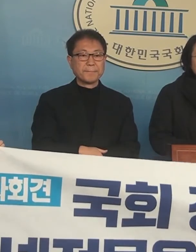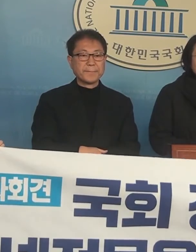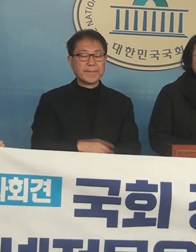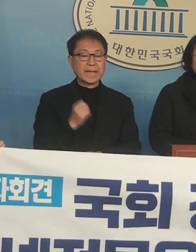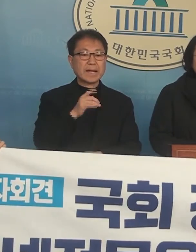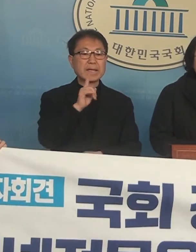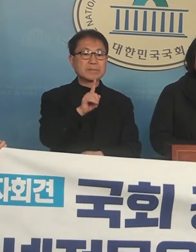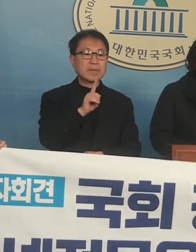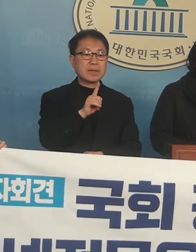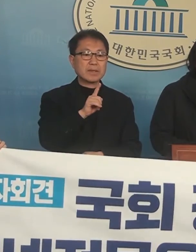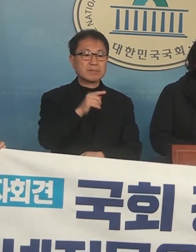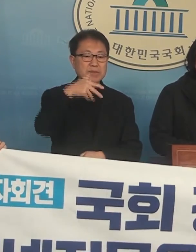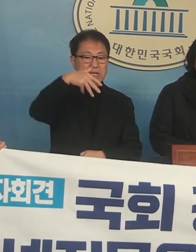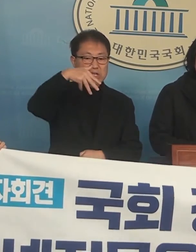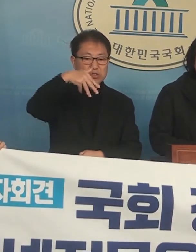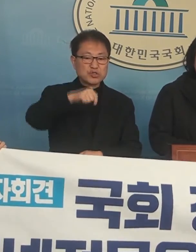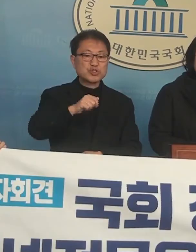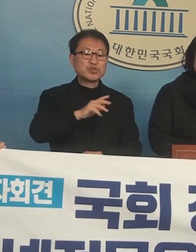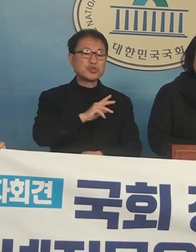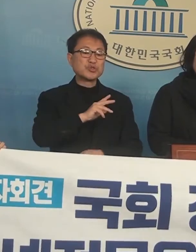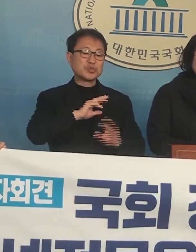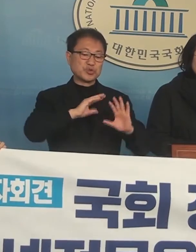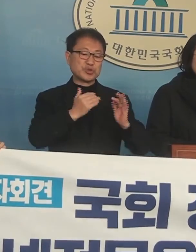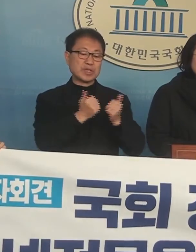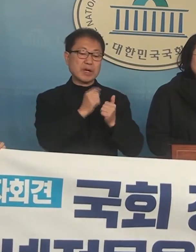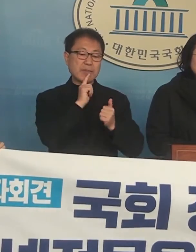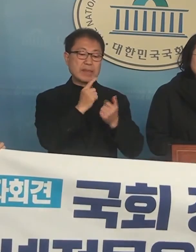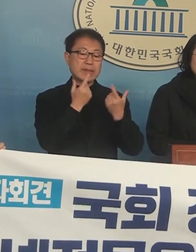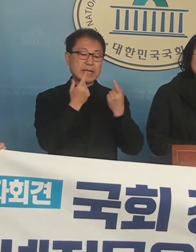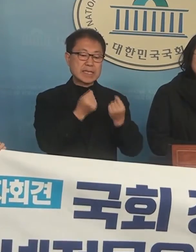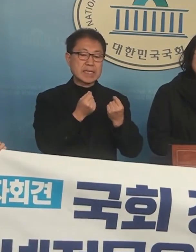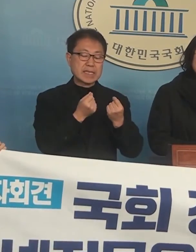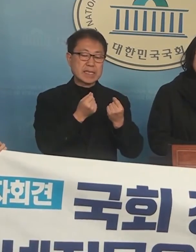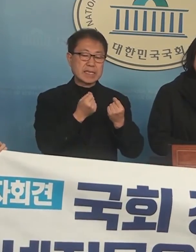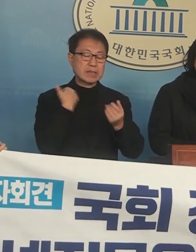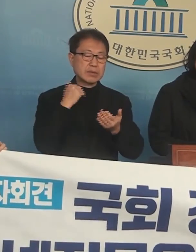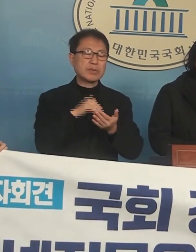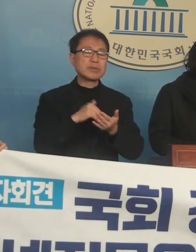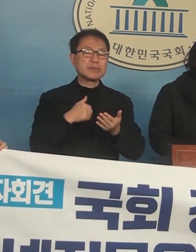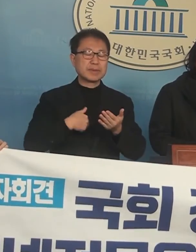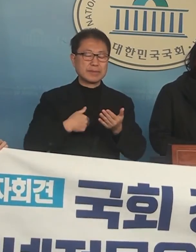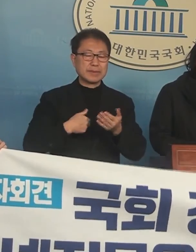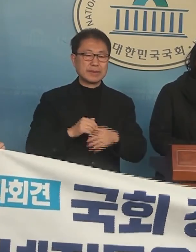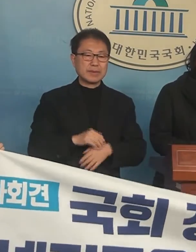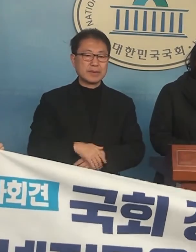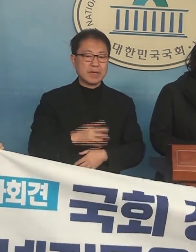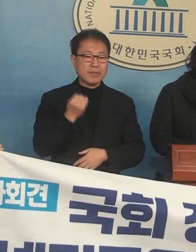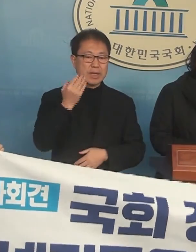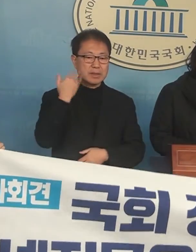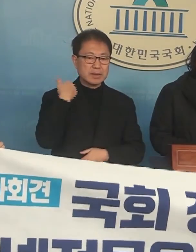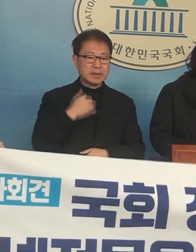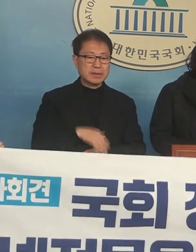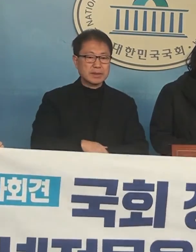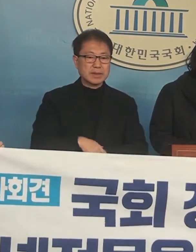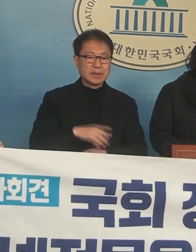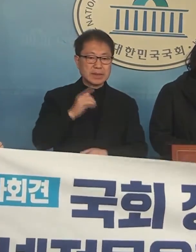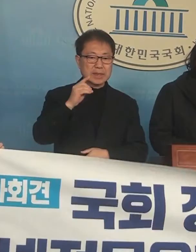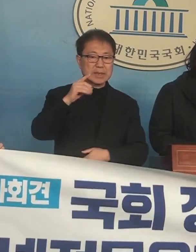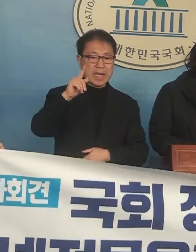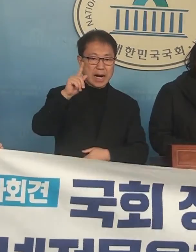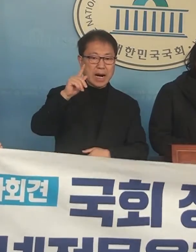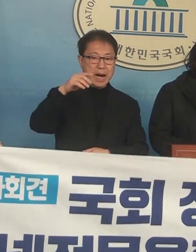다시 한번 앞에 최혜성 의원께서 말씀을 하셨지만 이러한 점을 돌이켜 보셔야 됩니다. 최근에 DLF 사태도